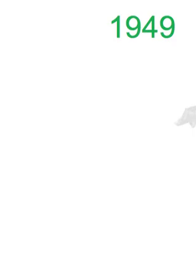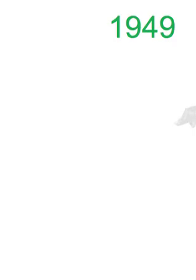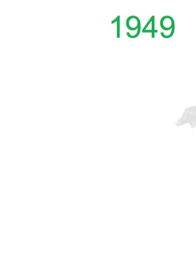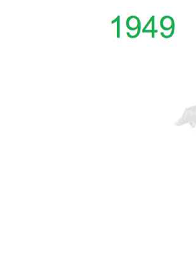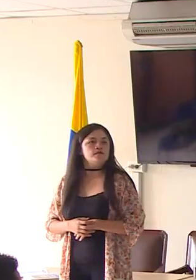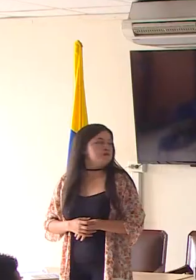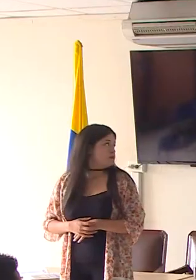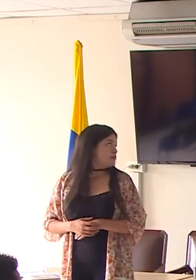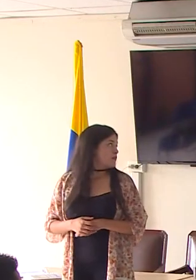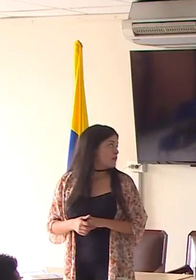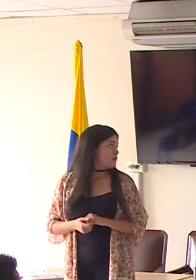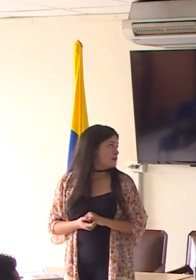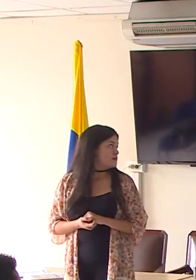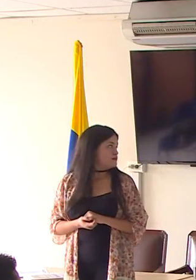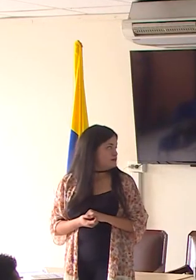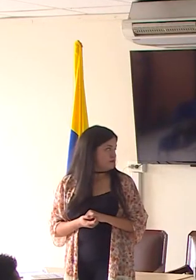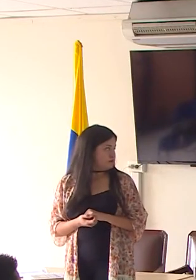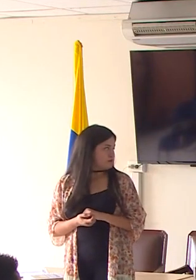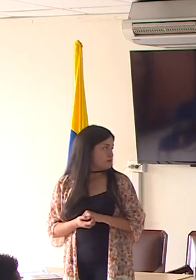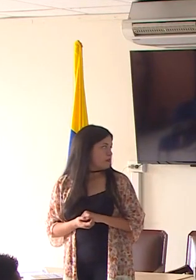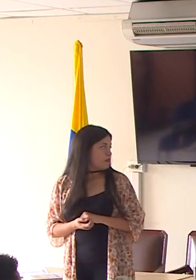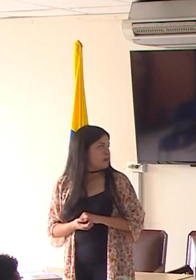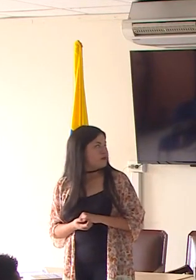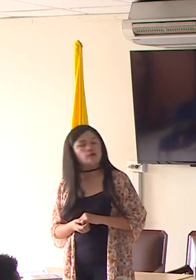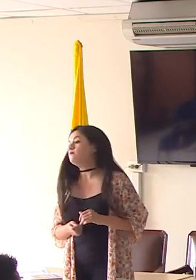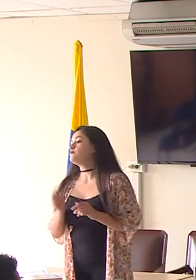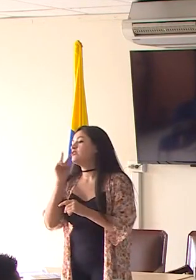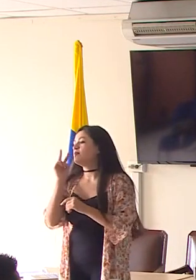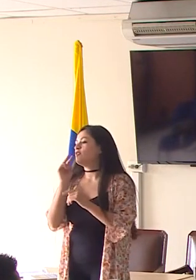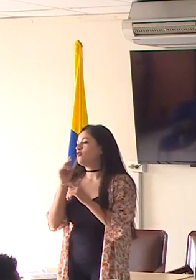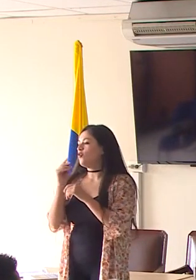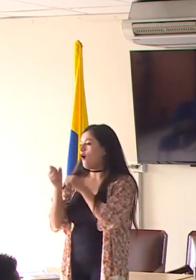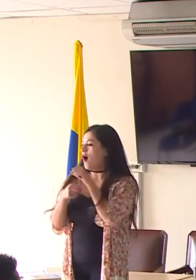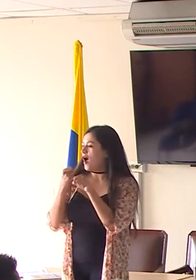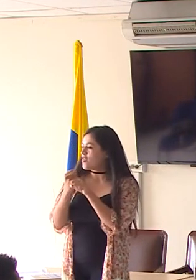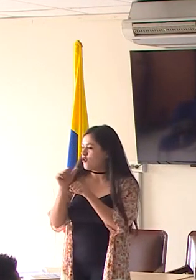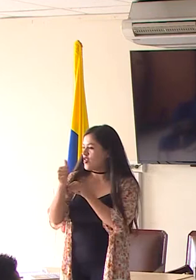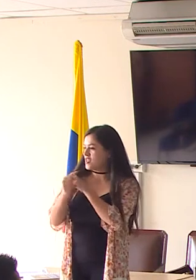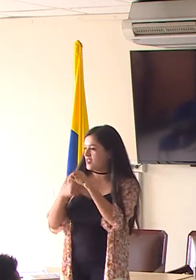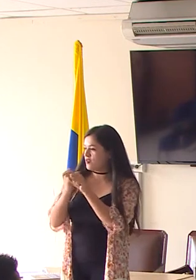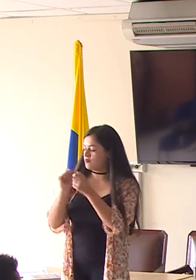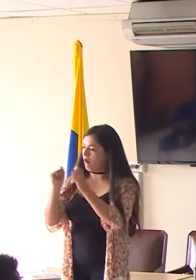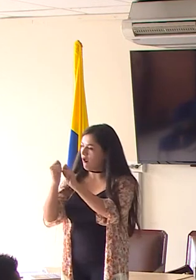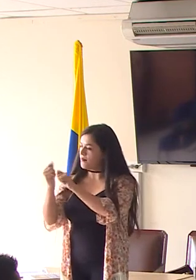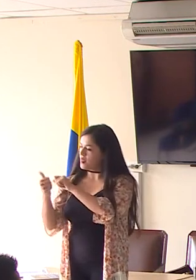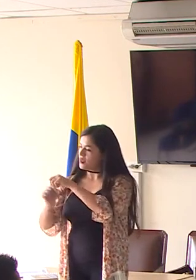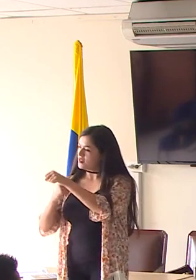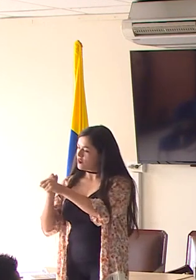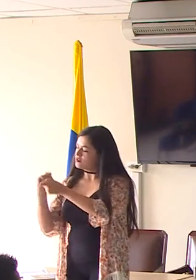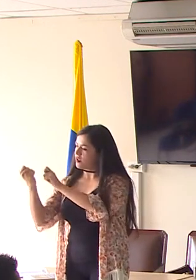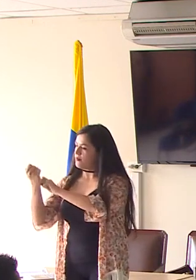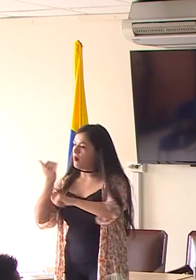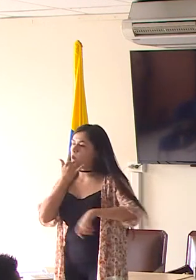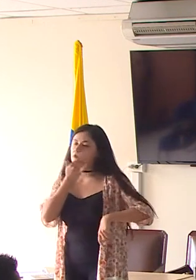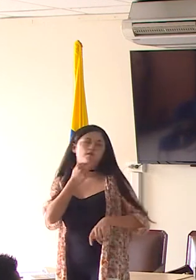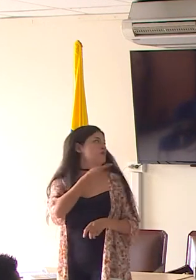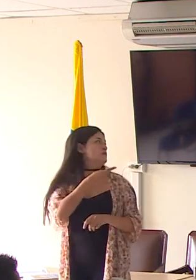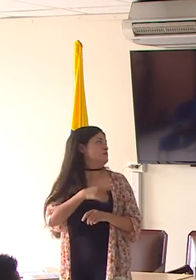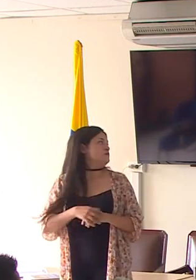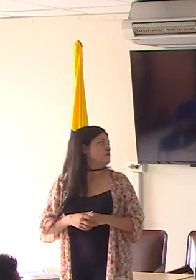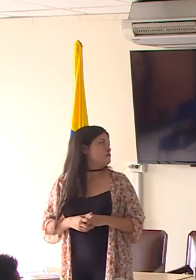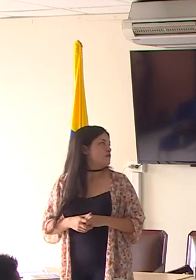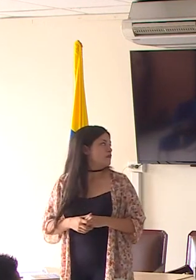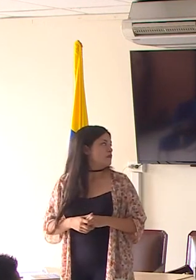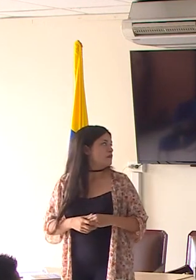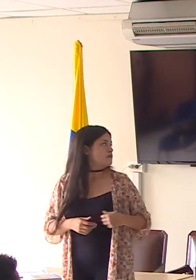y vamos a ir viendo entonces década por década cómo se ha dado el desarrollo entonces esta fractura social que les comentaba básicamente en qué